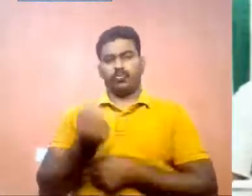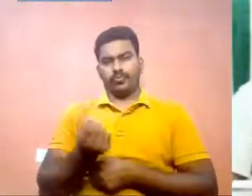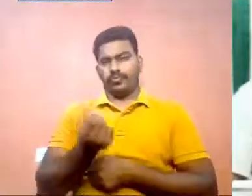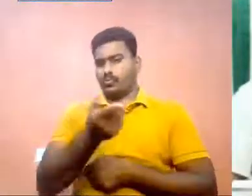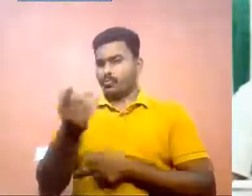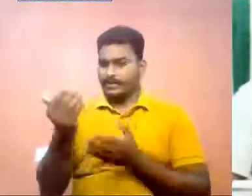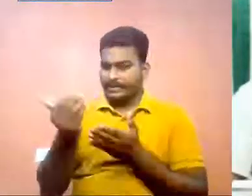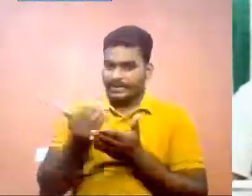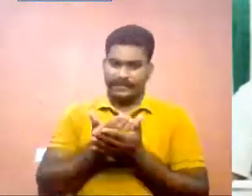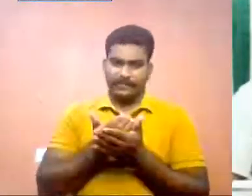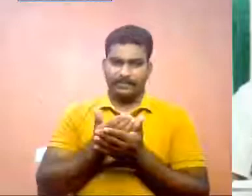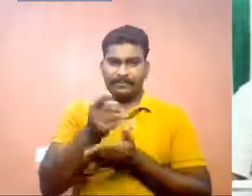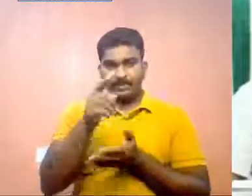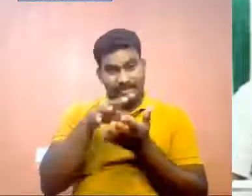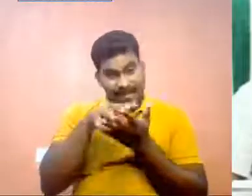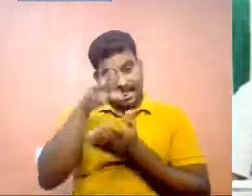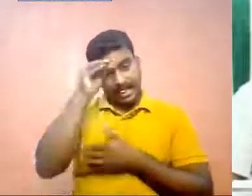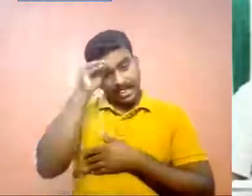അതെല്ലാവരും ഉൾക്കൊള്ളുകയും